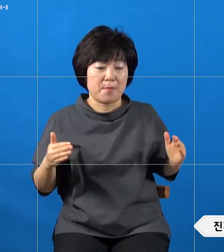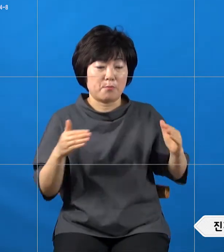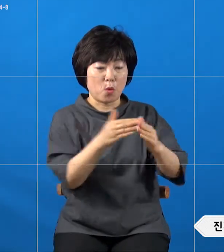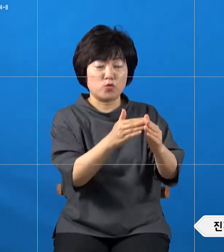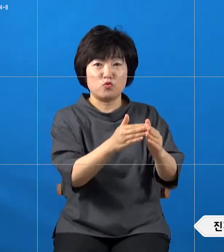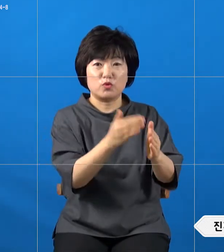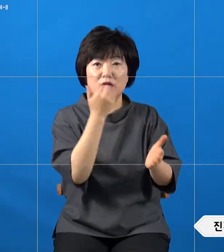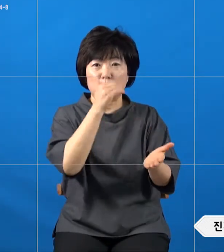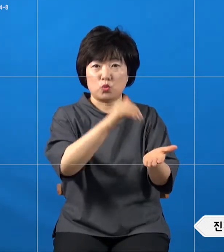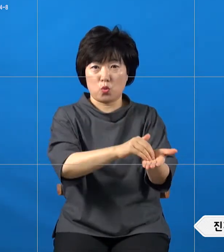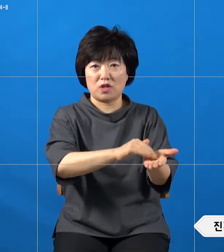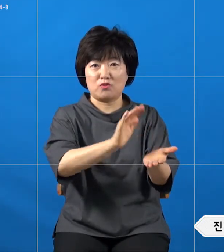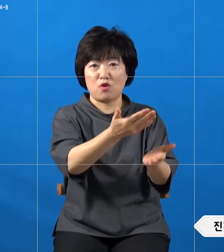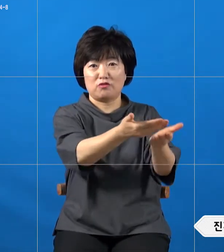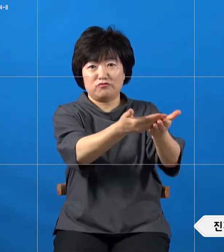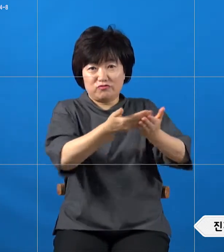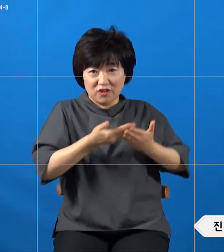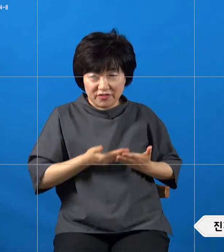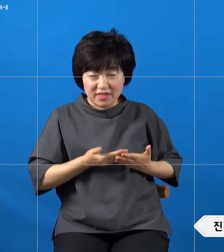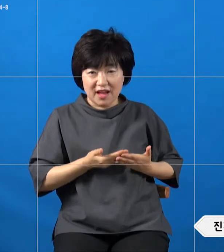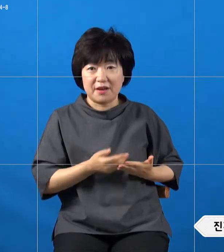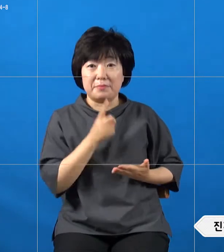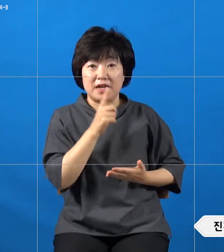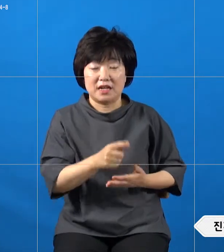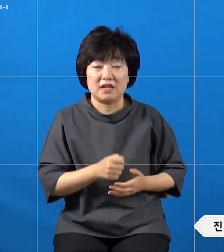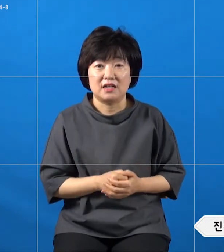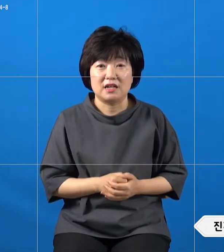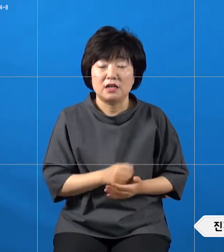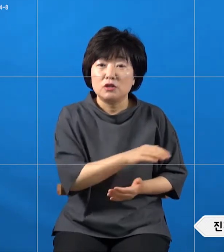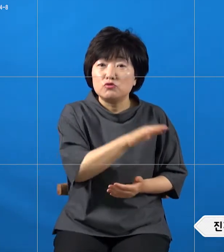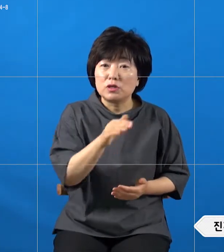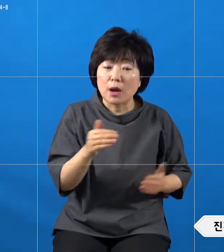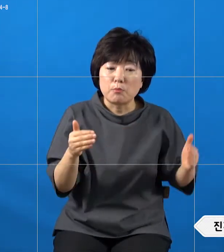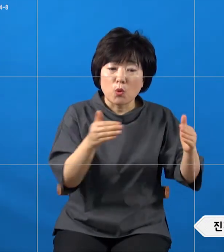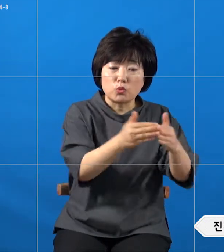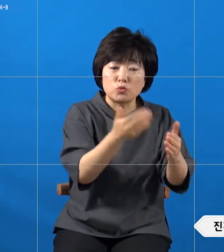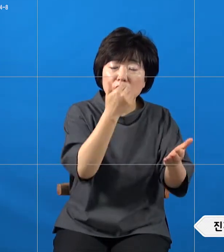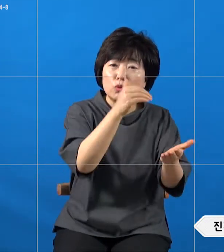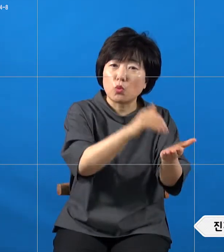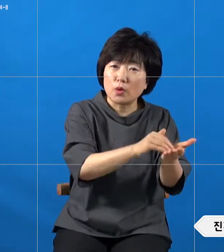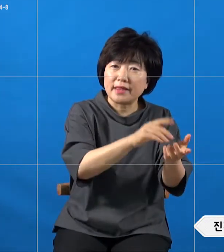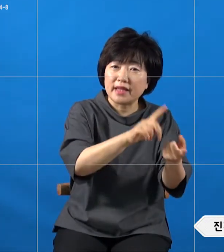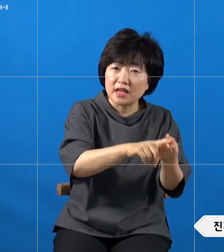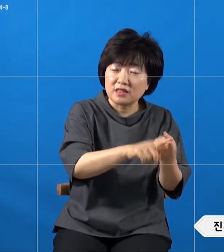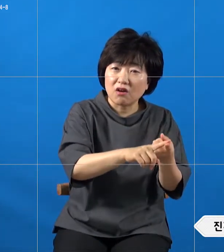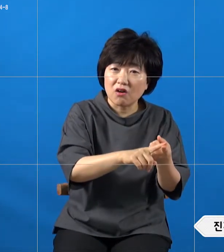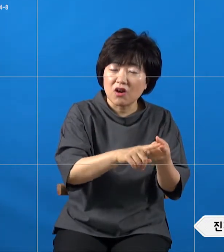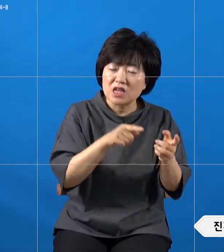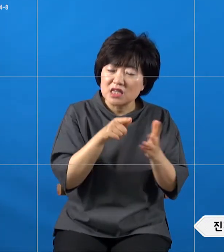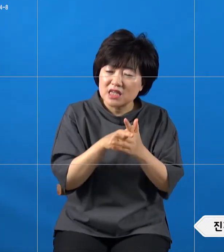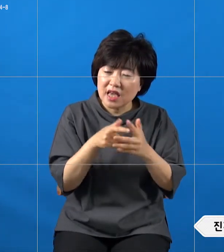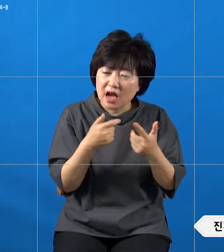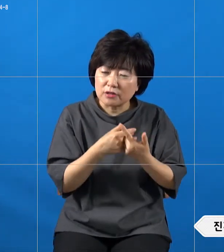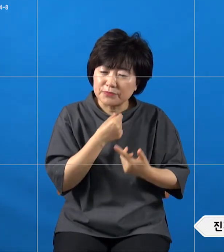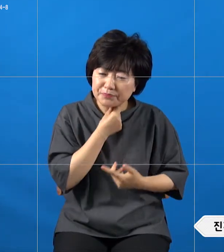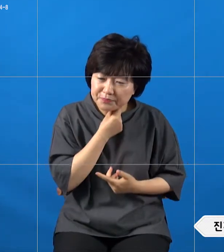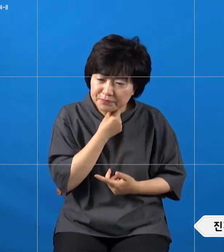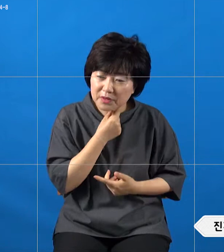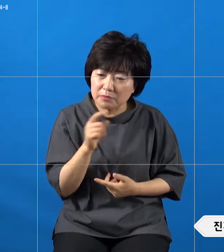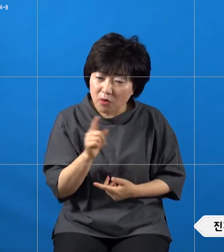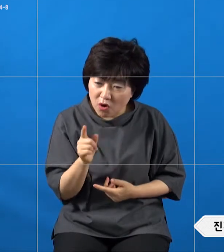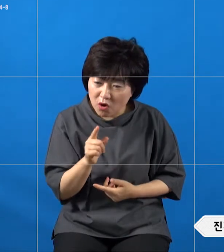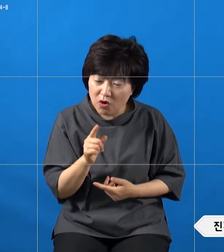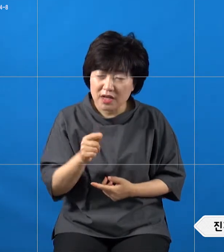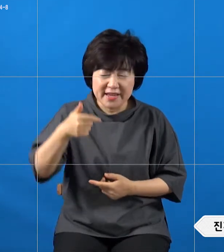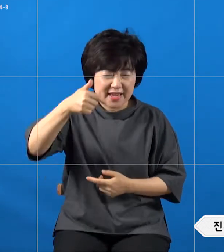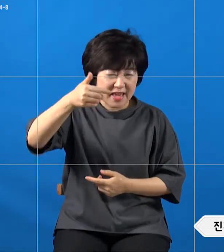돌이 되셨다라고 말씀하고 계십니다. 우리는 모퉁이 돌을 이해하기 위해선 고대 건축법을